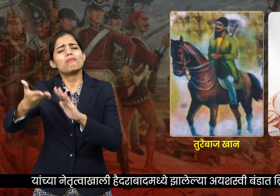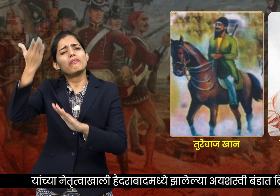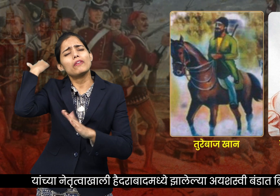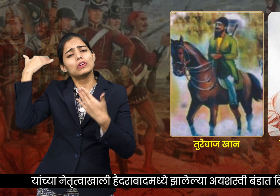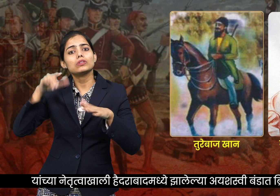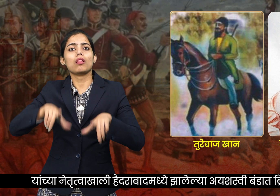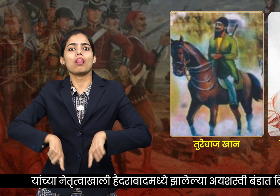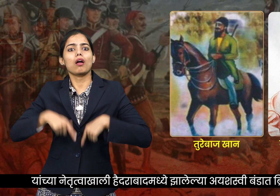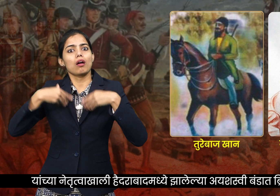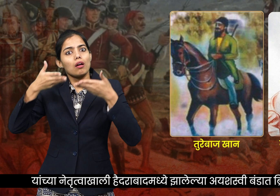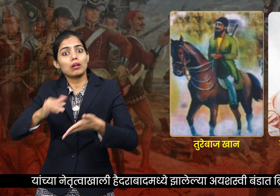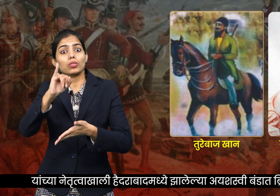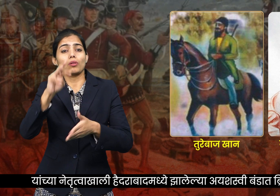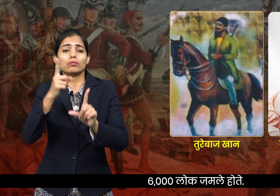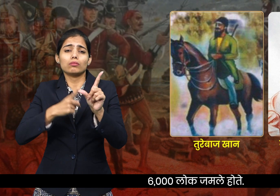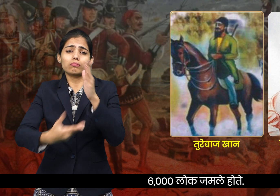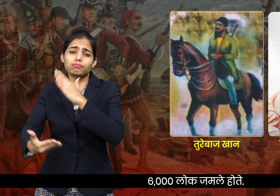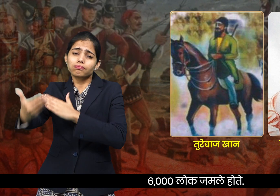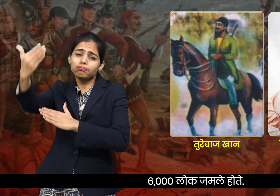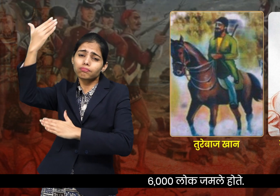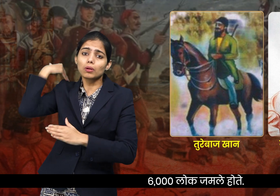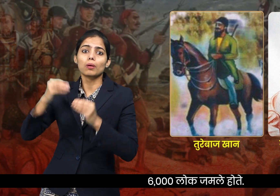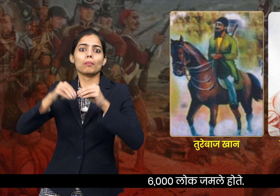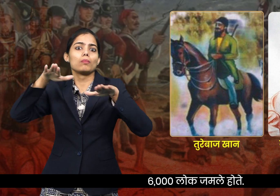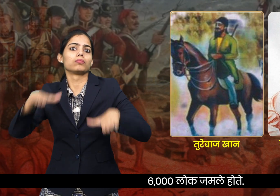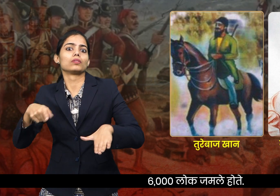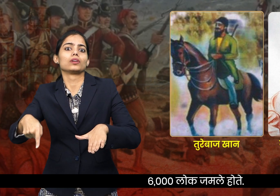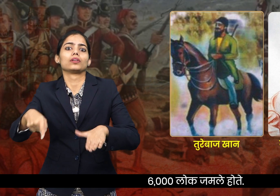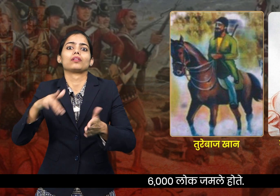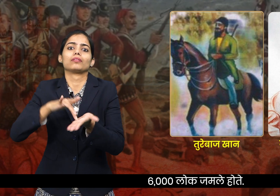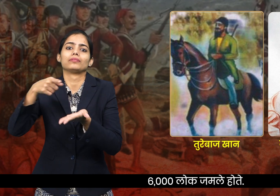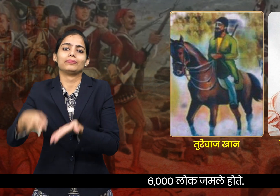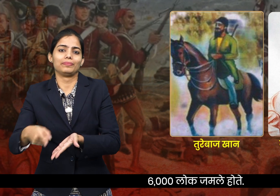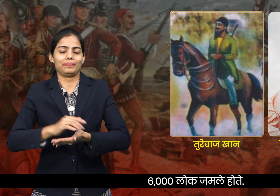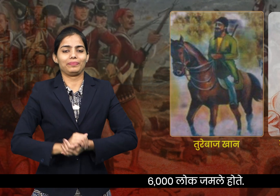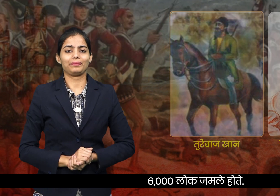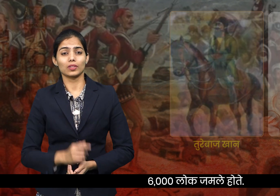ब्रिटिश रेसिडेन्सीमध्ये 6,000 लोक जमले होते.